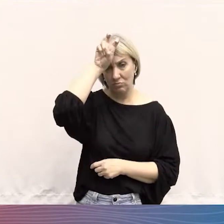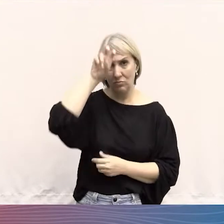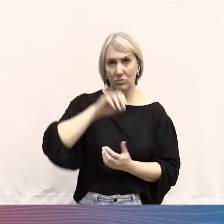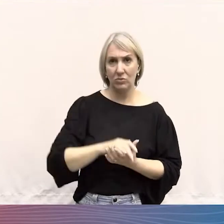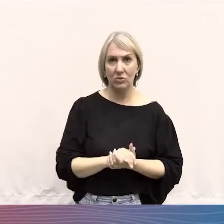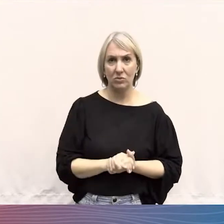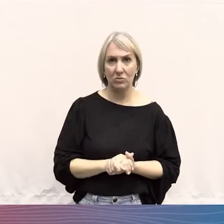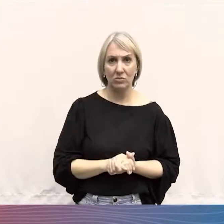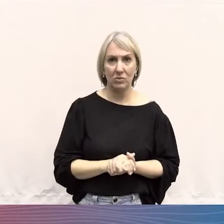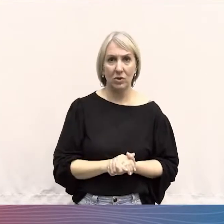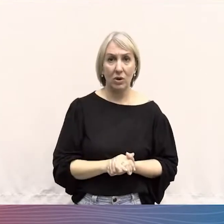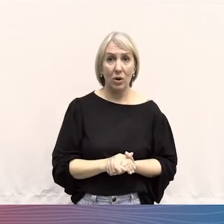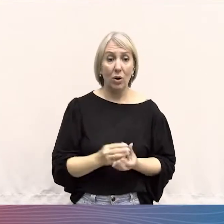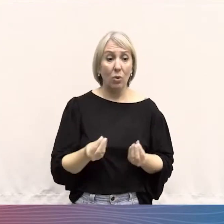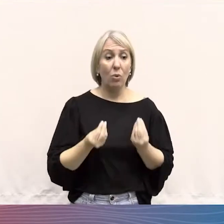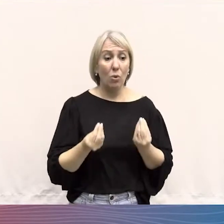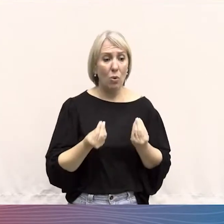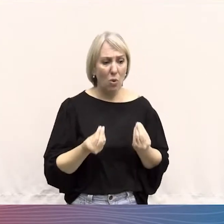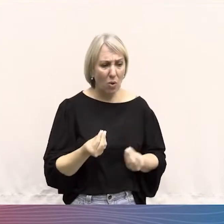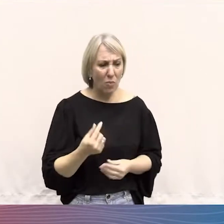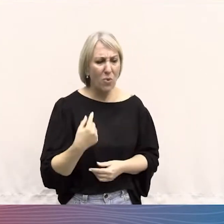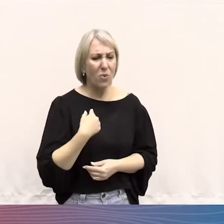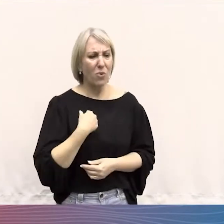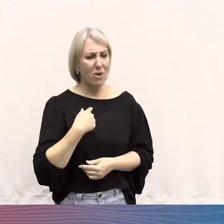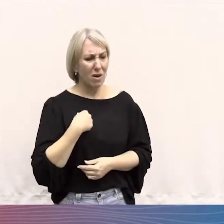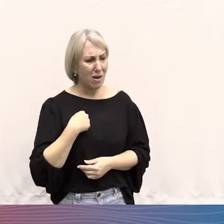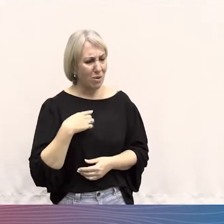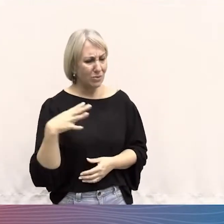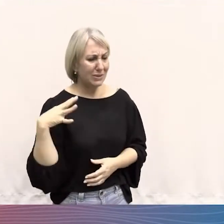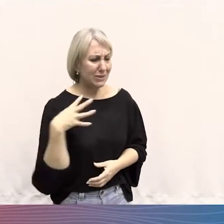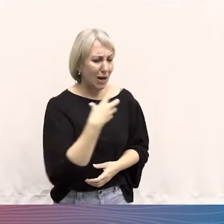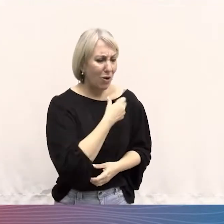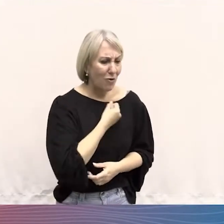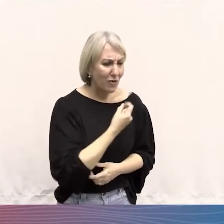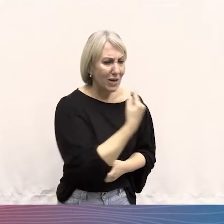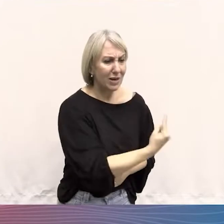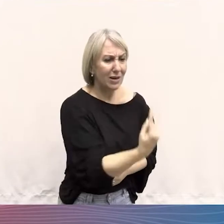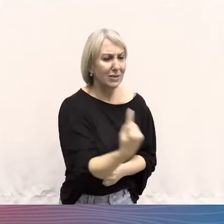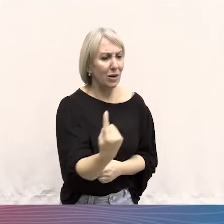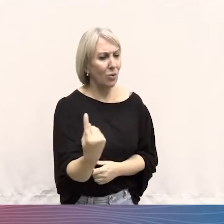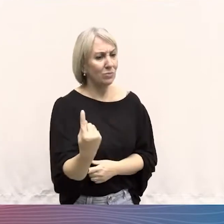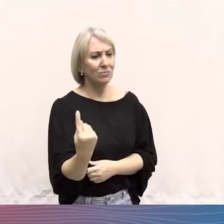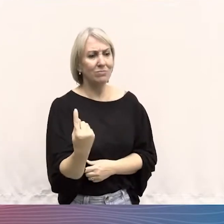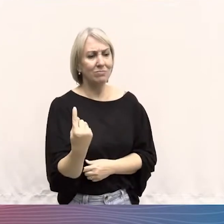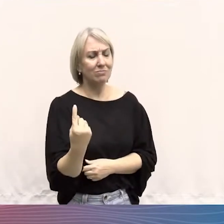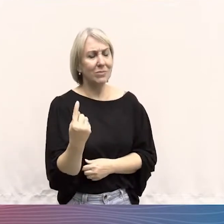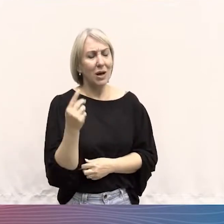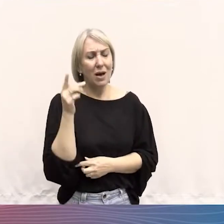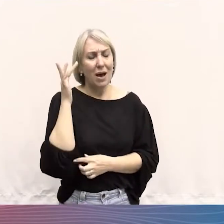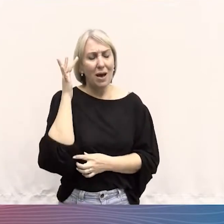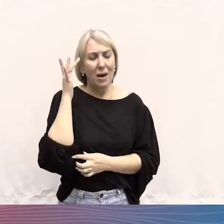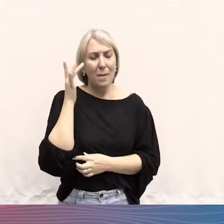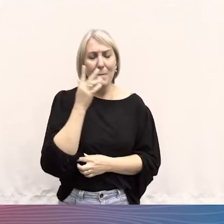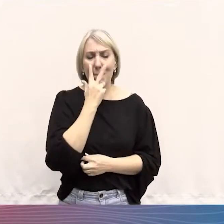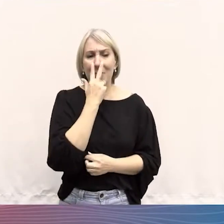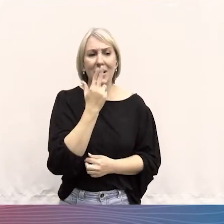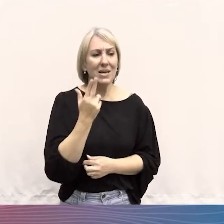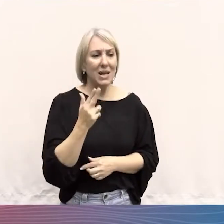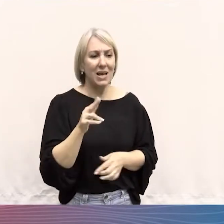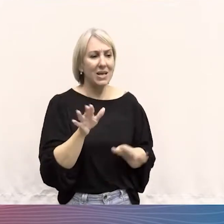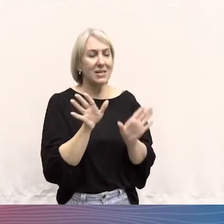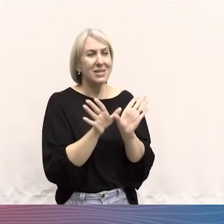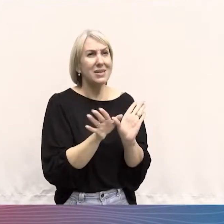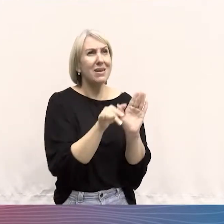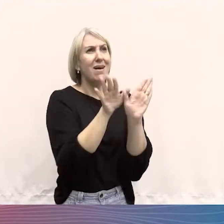vos levei sobre asas de águia e vos cheguei a mim. Puxa,